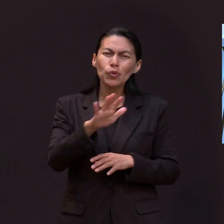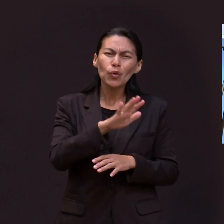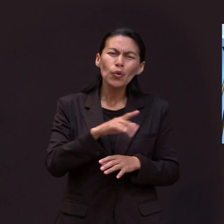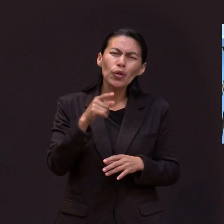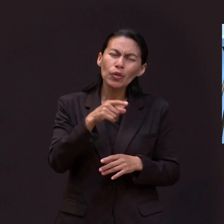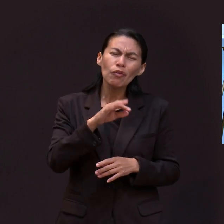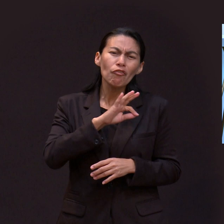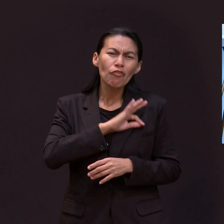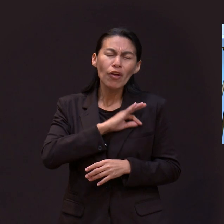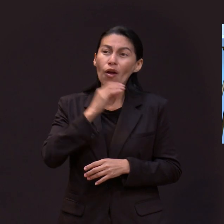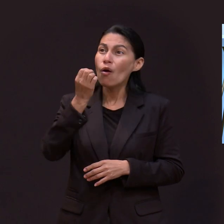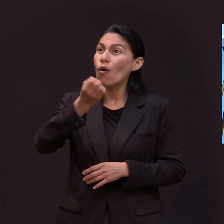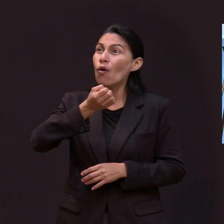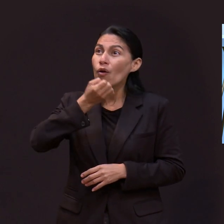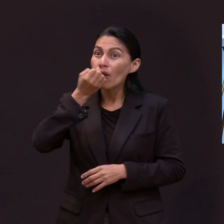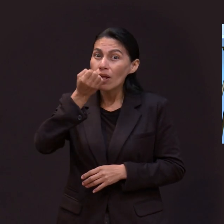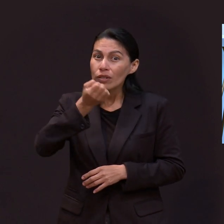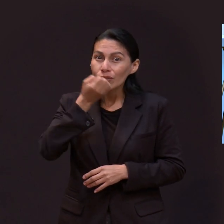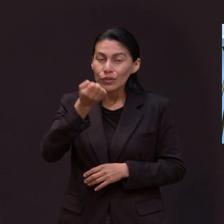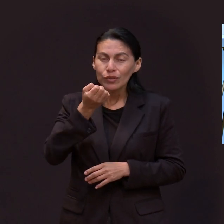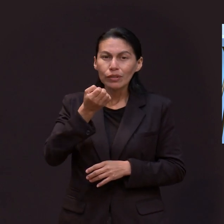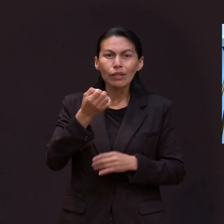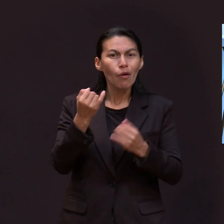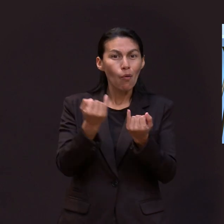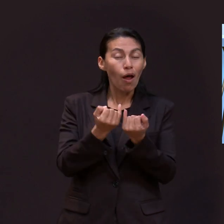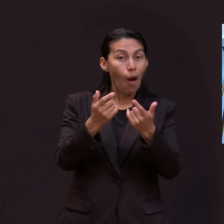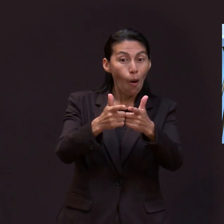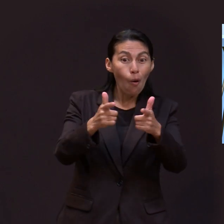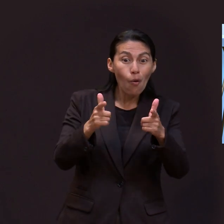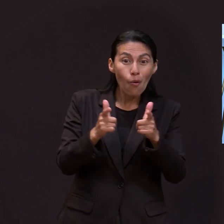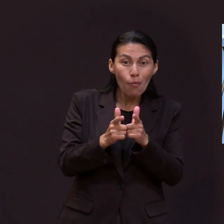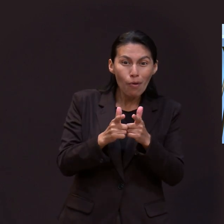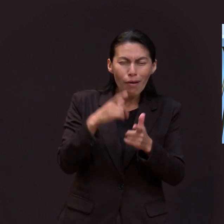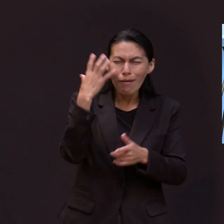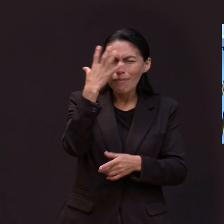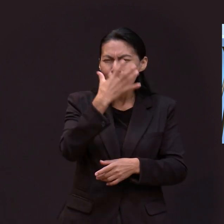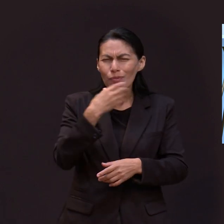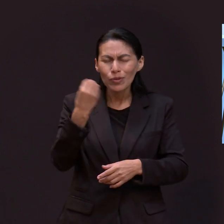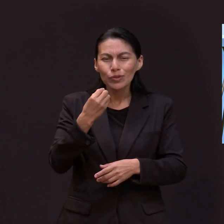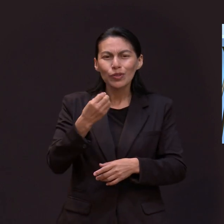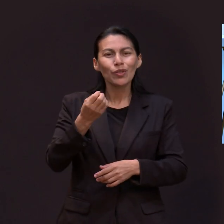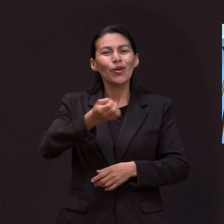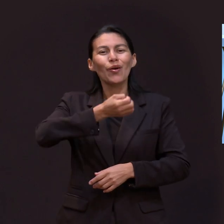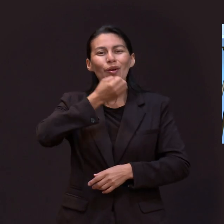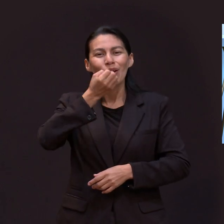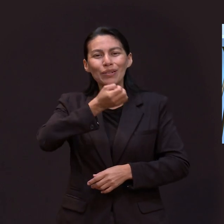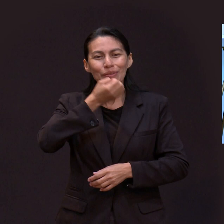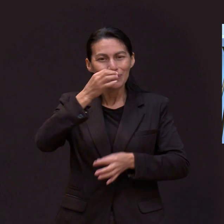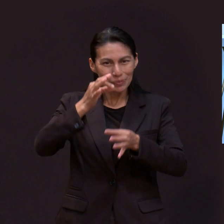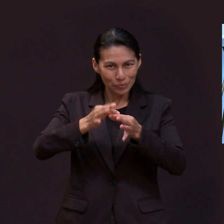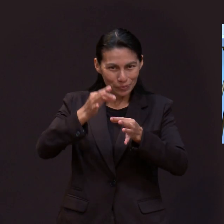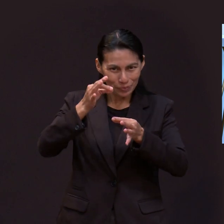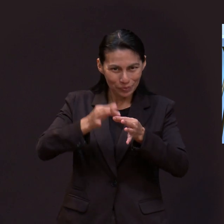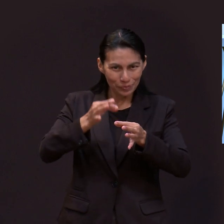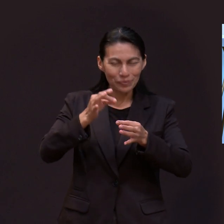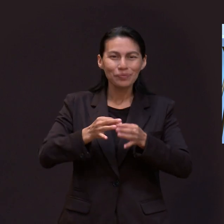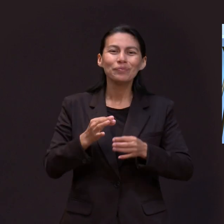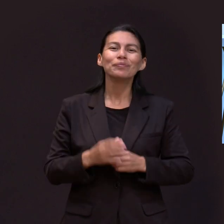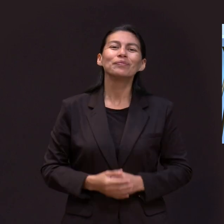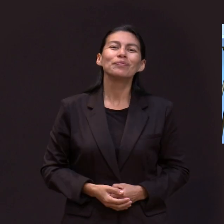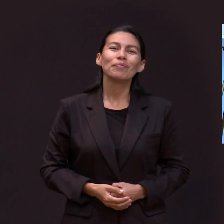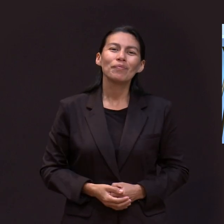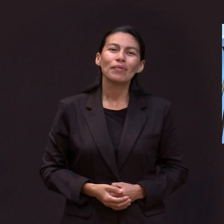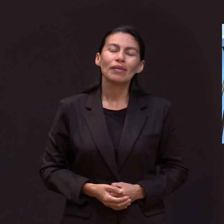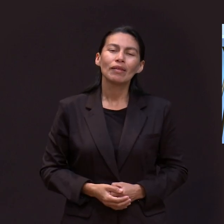y también acerca de un grupo maravilloso las guerreras de la oración